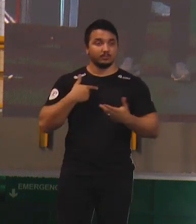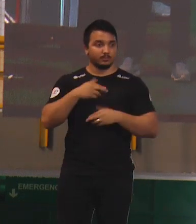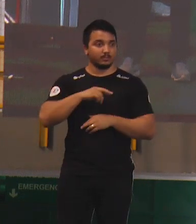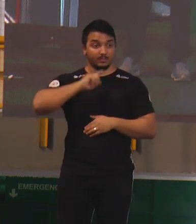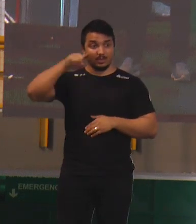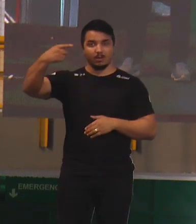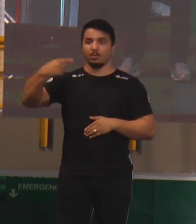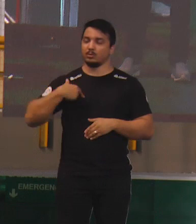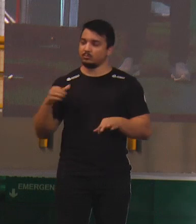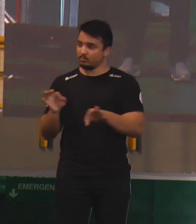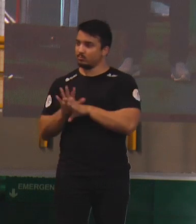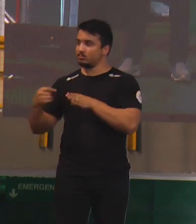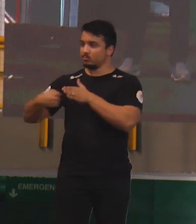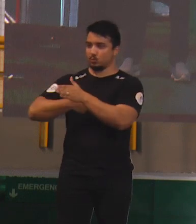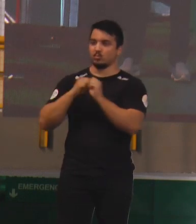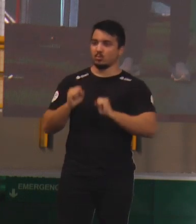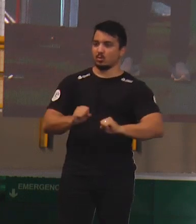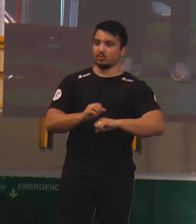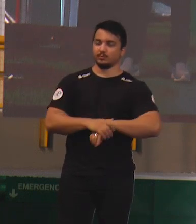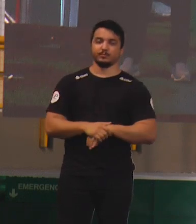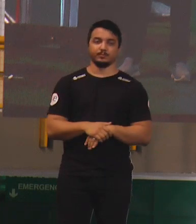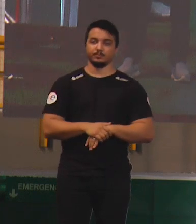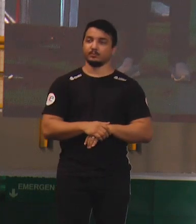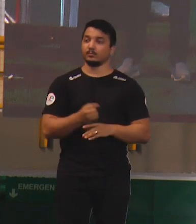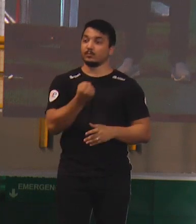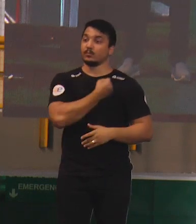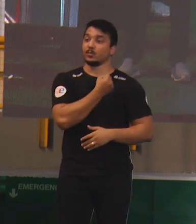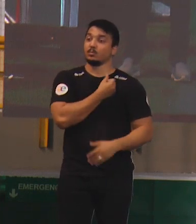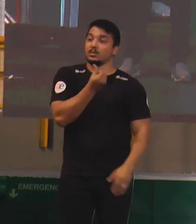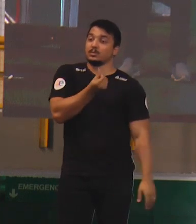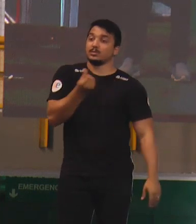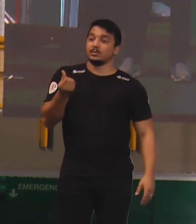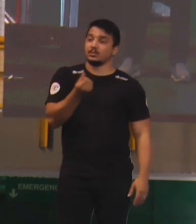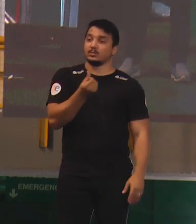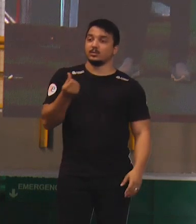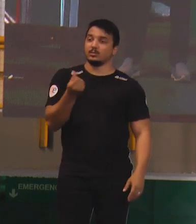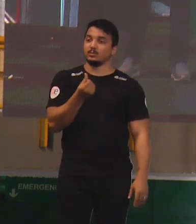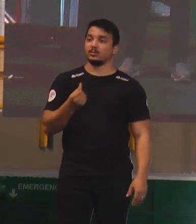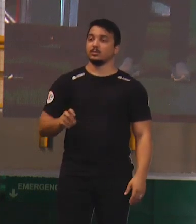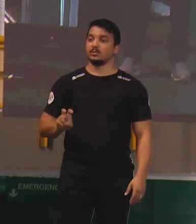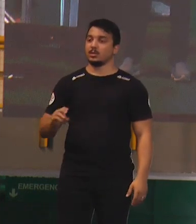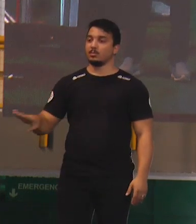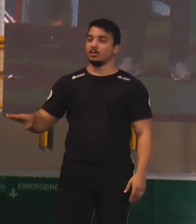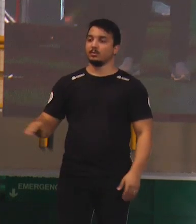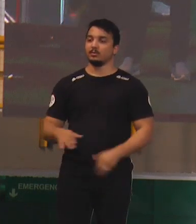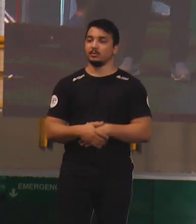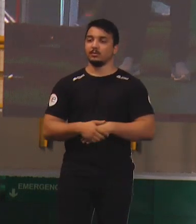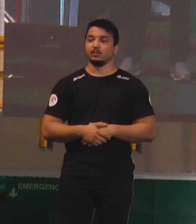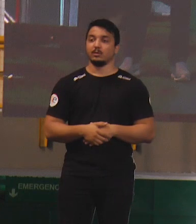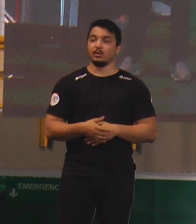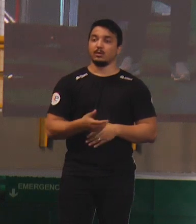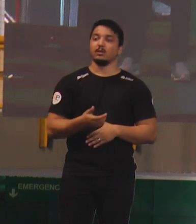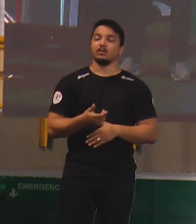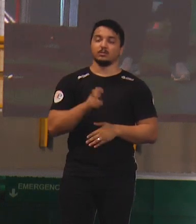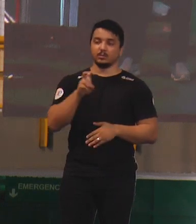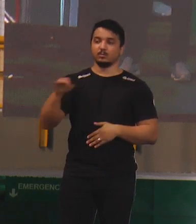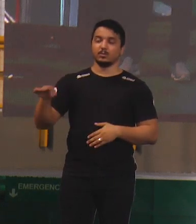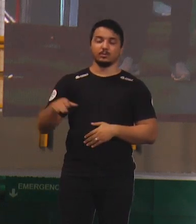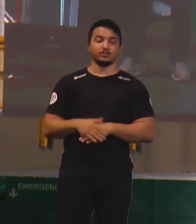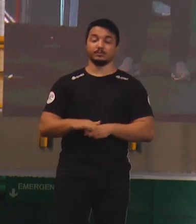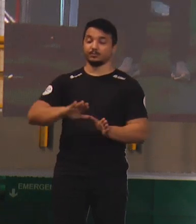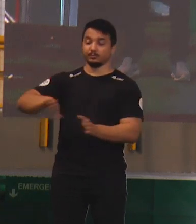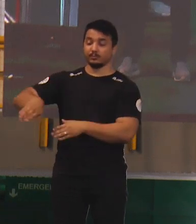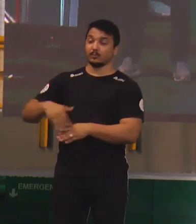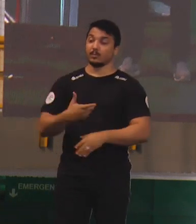aqui. Então, por favor, aí na página 66, não. Pega aí, por favor,